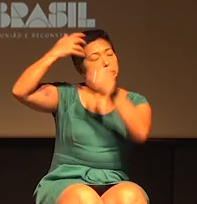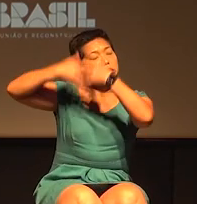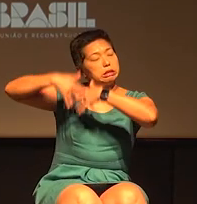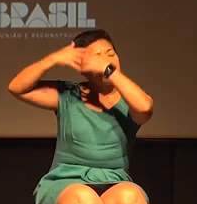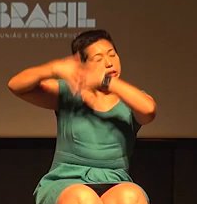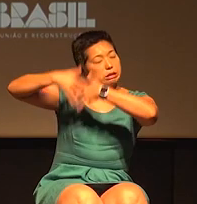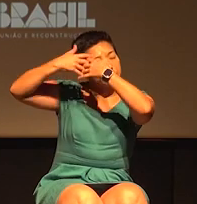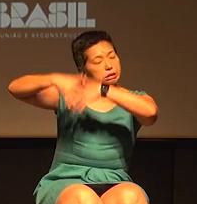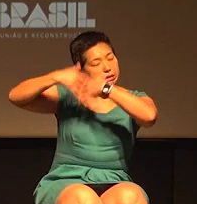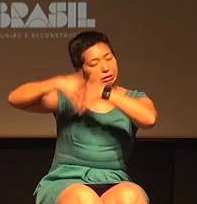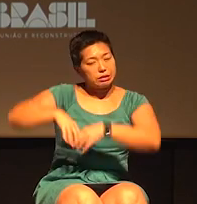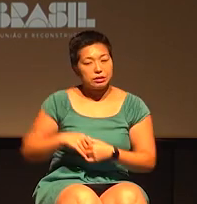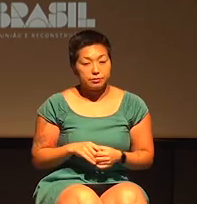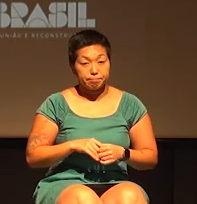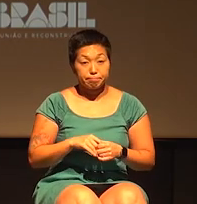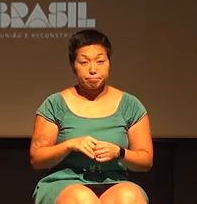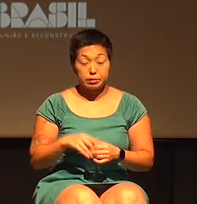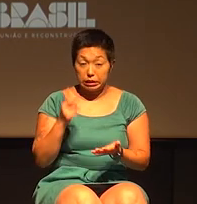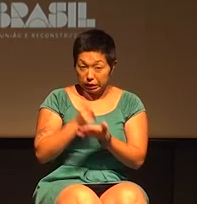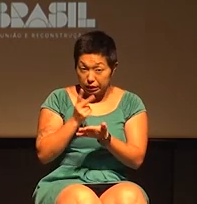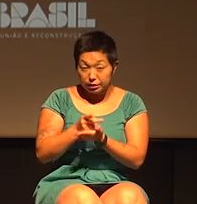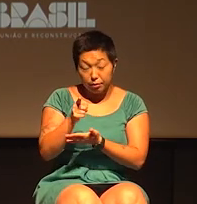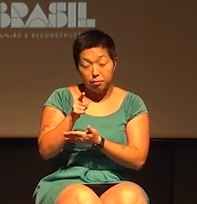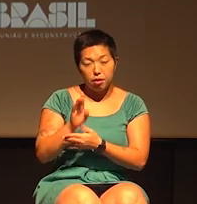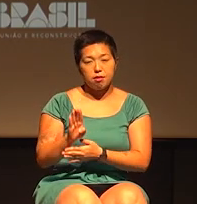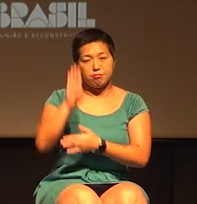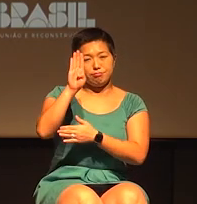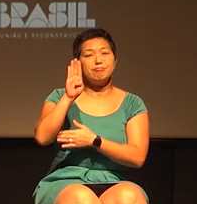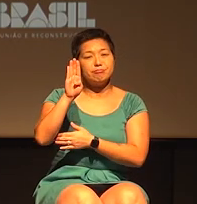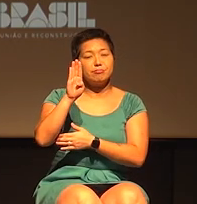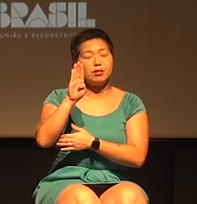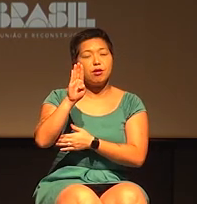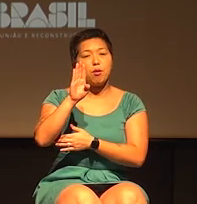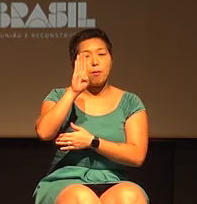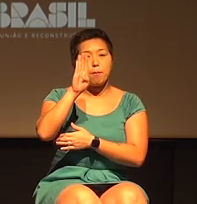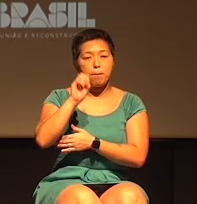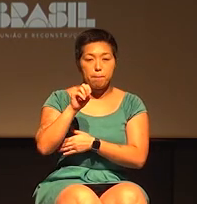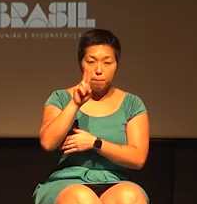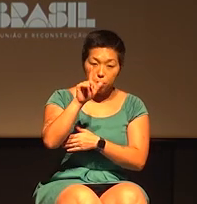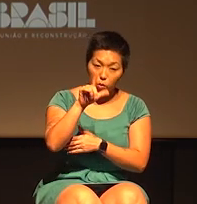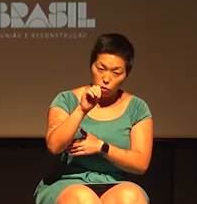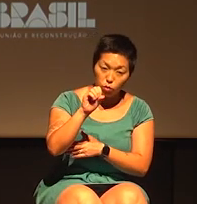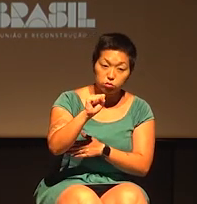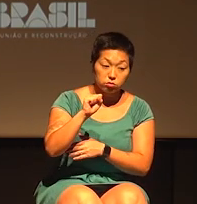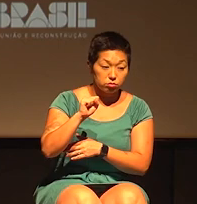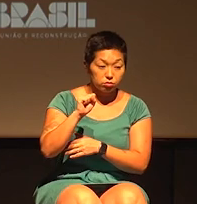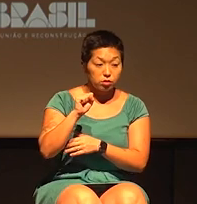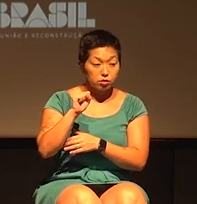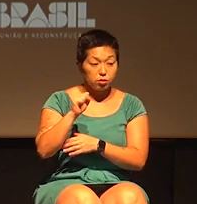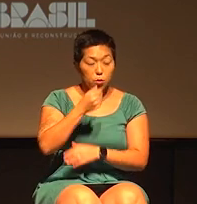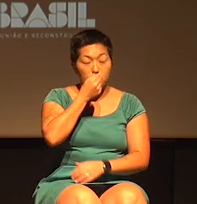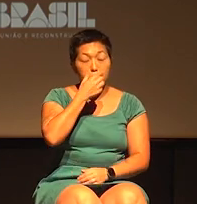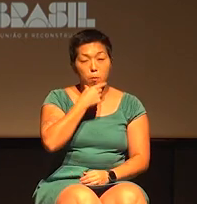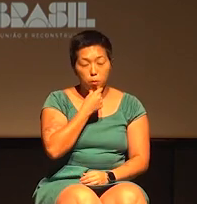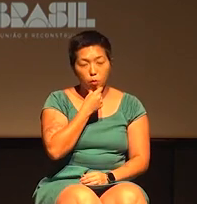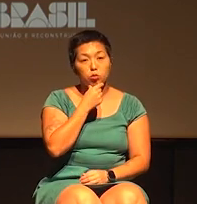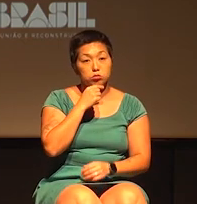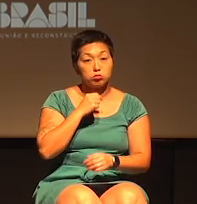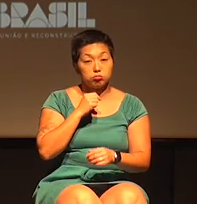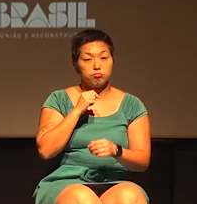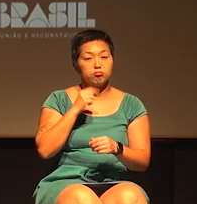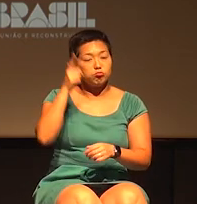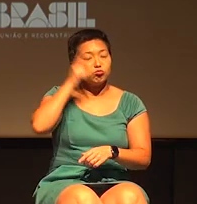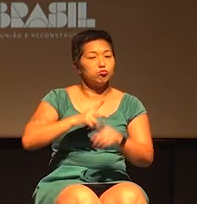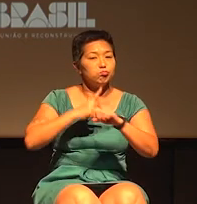e logo que ele que que o Guilherme foi eleito o Guilherme bolos foi eleito ele já começou a articular com vários